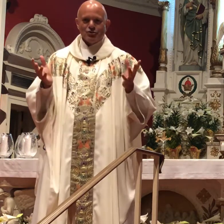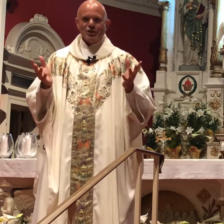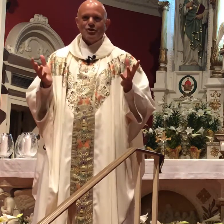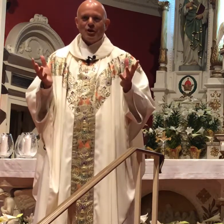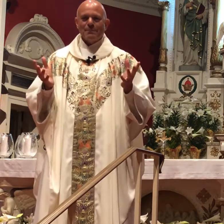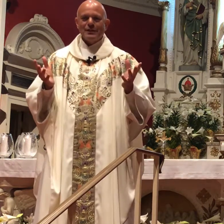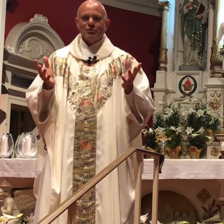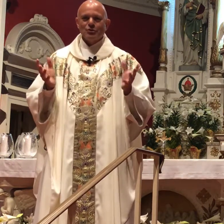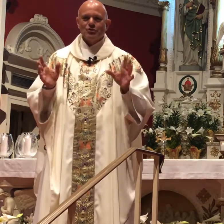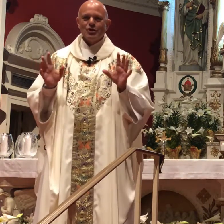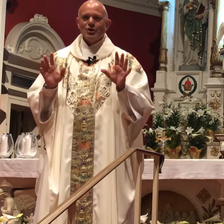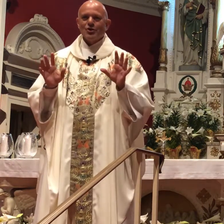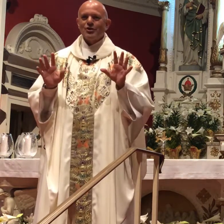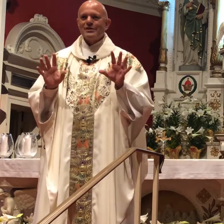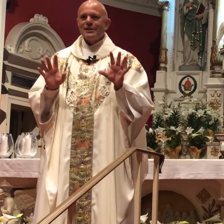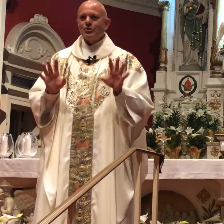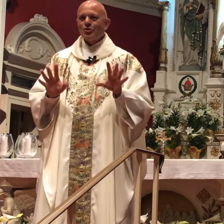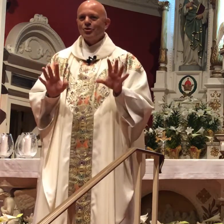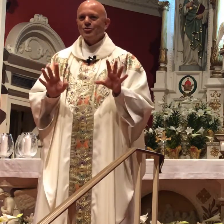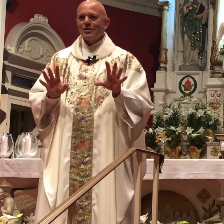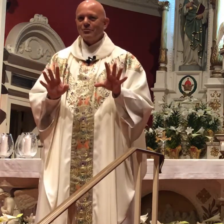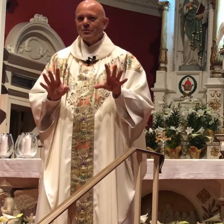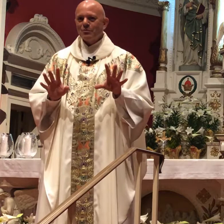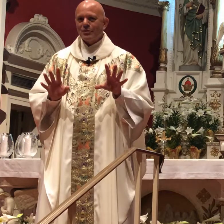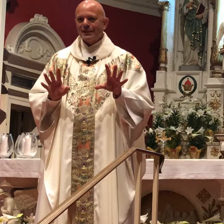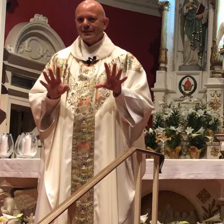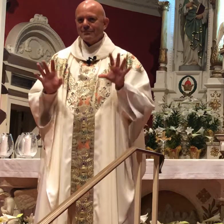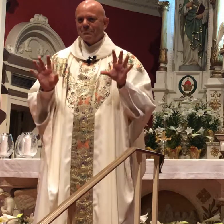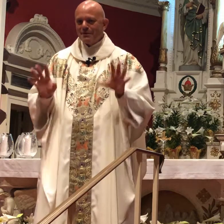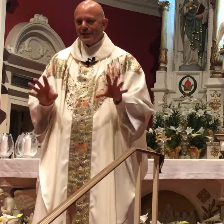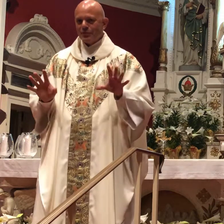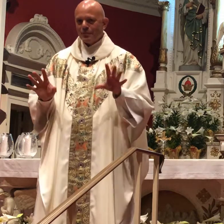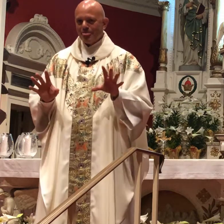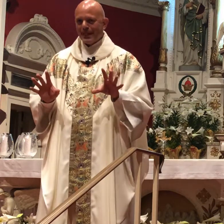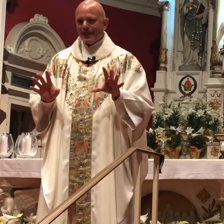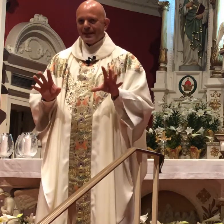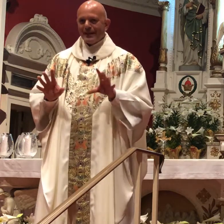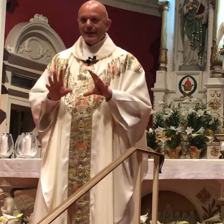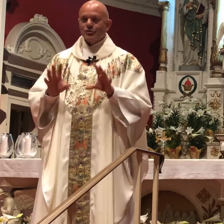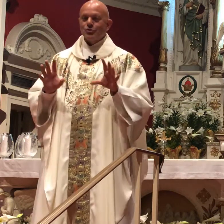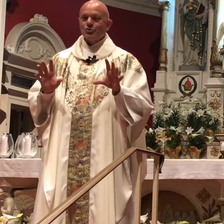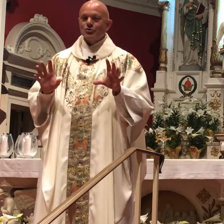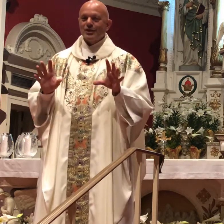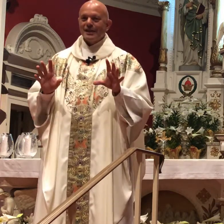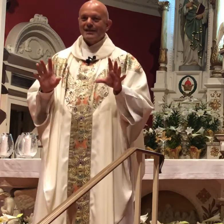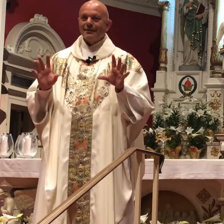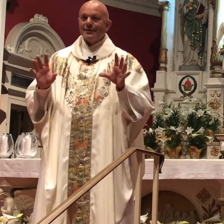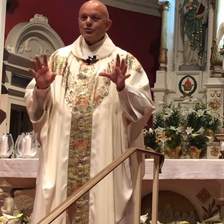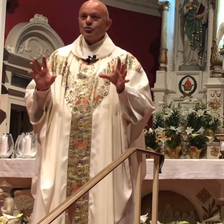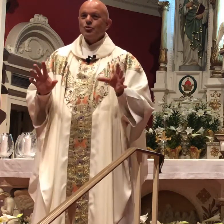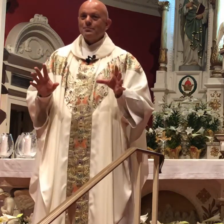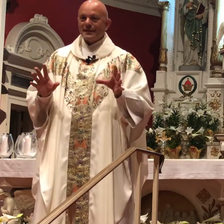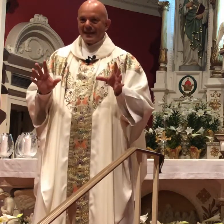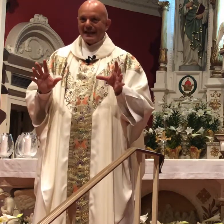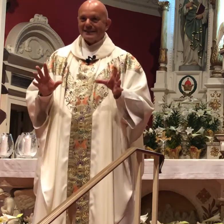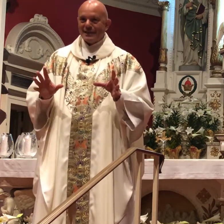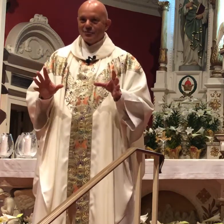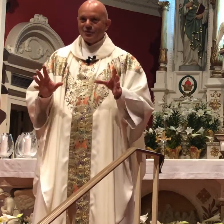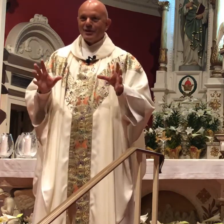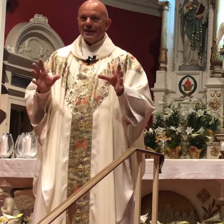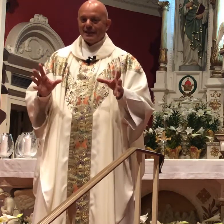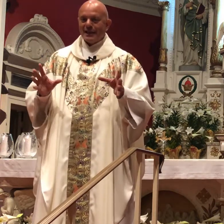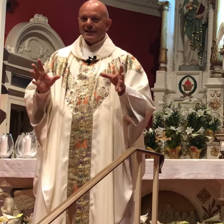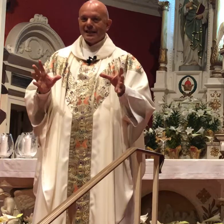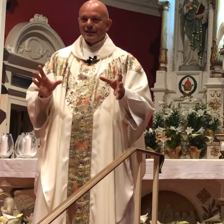pero esos 5 capítulos nos dicen 2 cosas muy importantes. Primero, que Jesús estaba súper